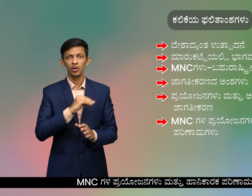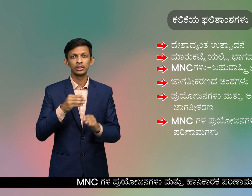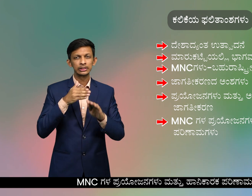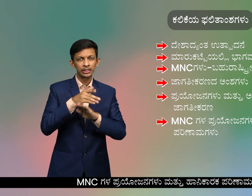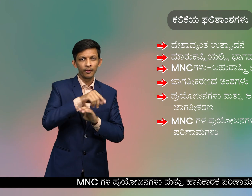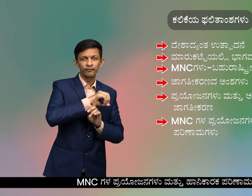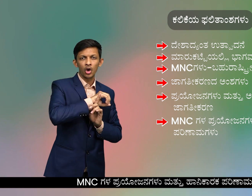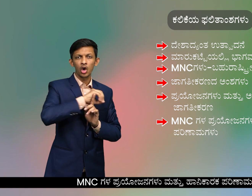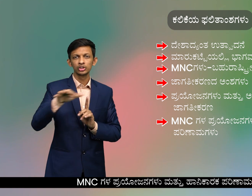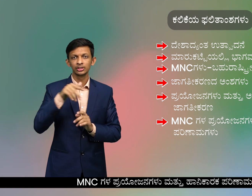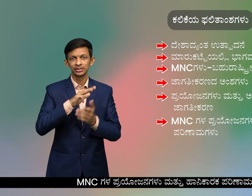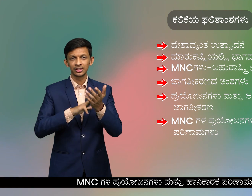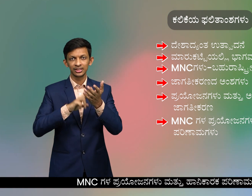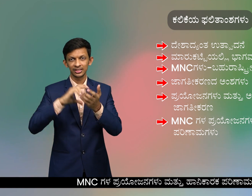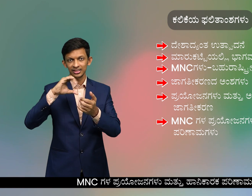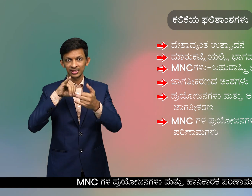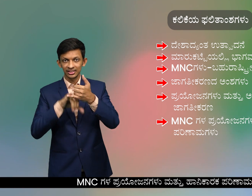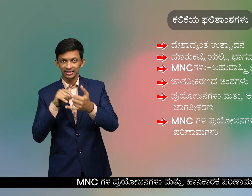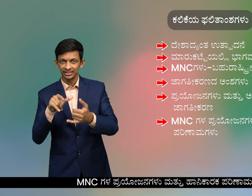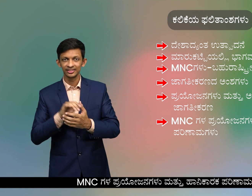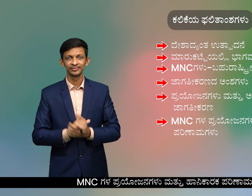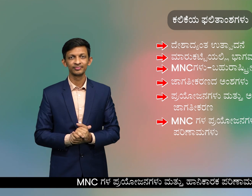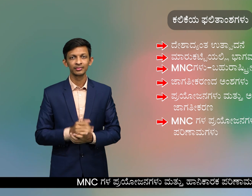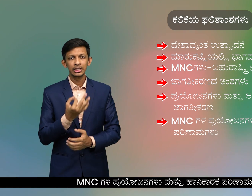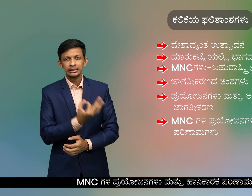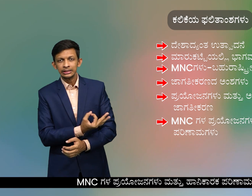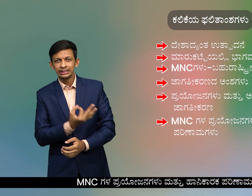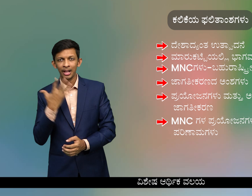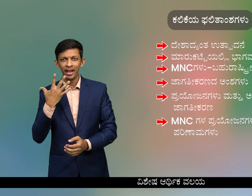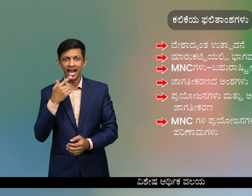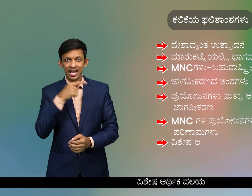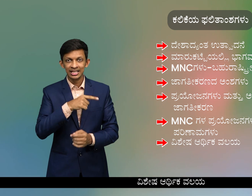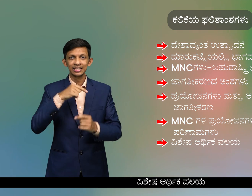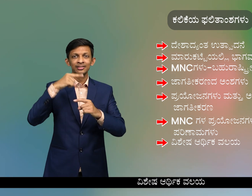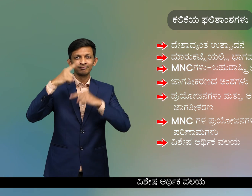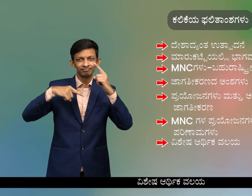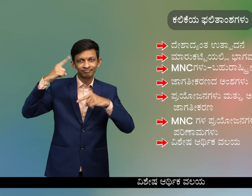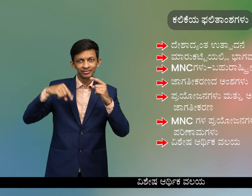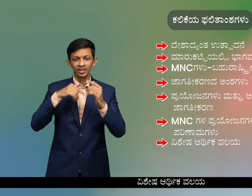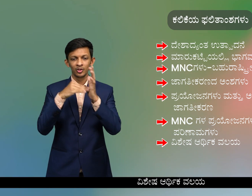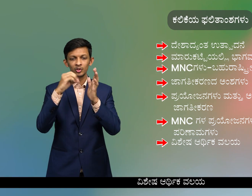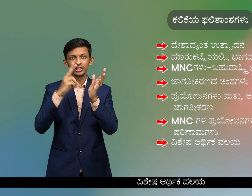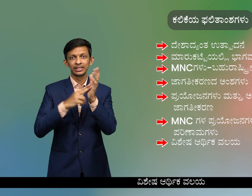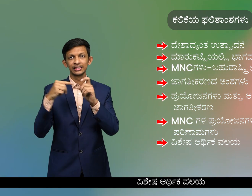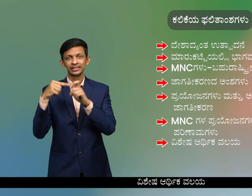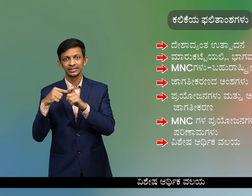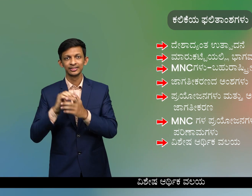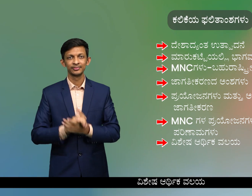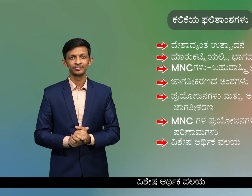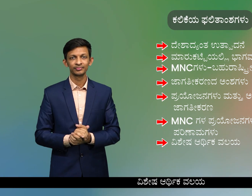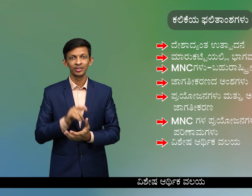ಎಂಎನ್ಸಿಗಳ ಪ್ರಯೋಜನಗಳು ಮತ್ತು ಹಾನಿಕಾರಕ ಪರಿಣಾಮಗಳು, ವಿಶೇಷ ಆರ್ಥಿಕ ವಲಯ,